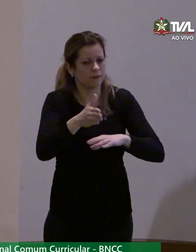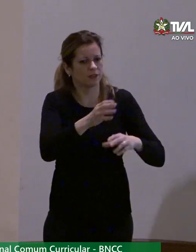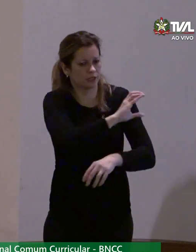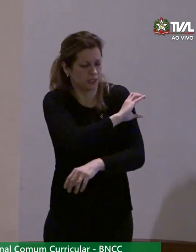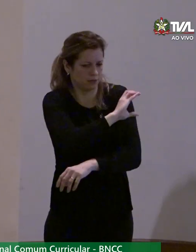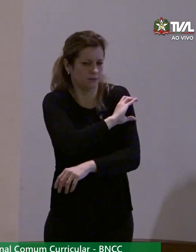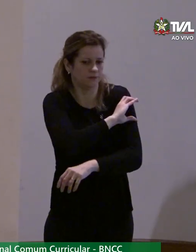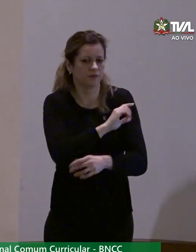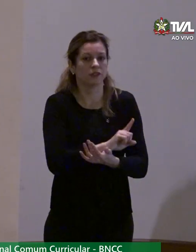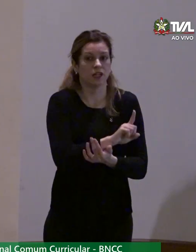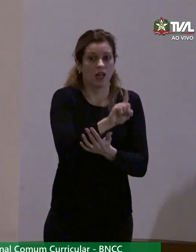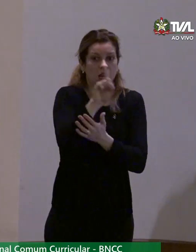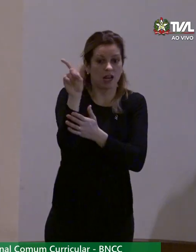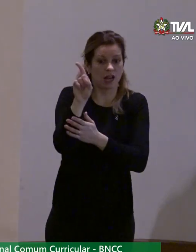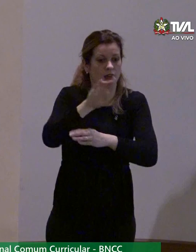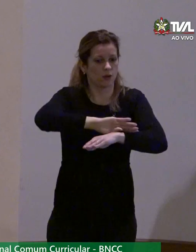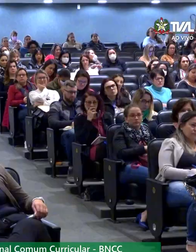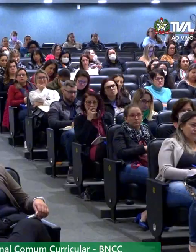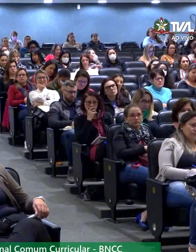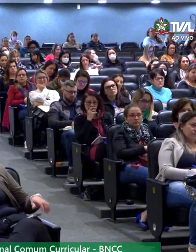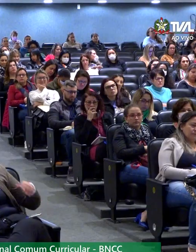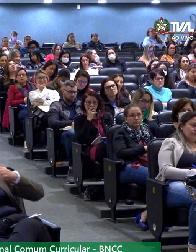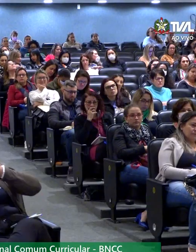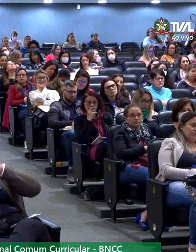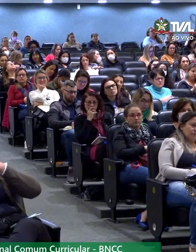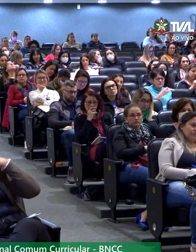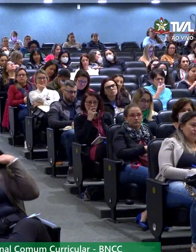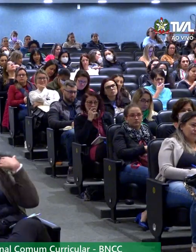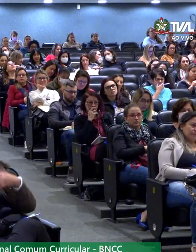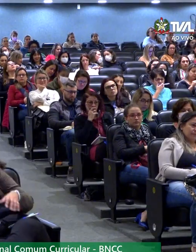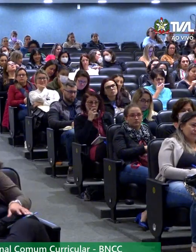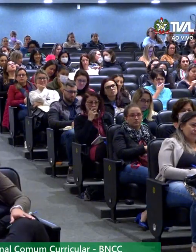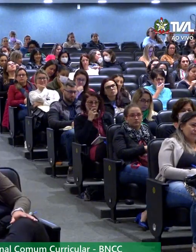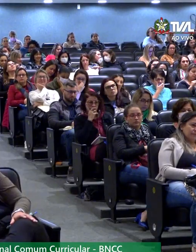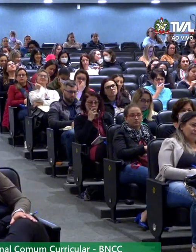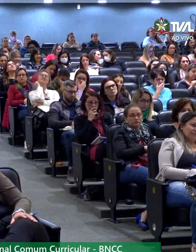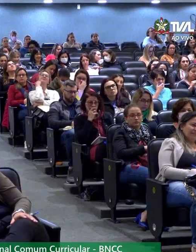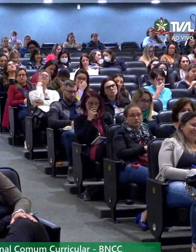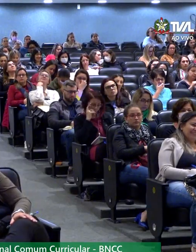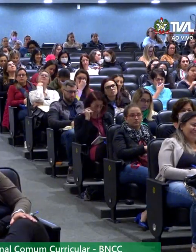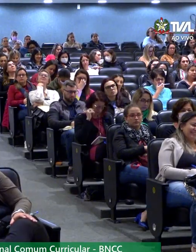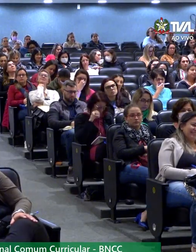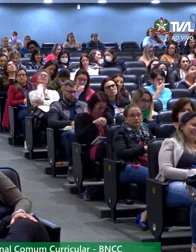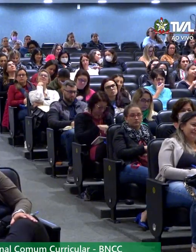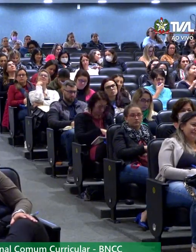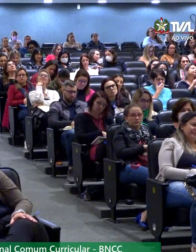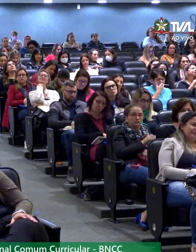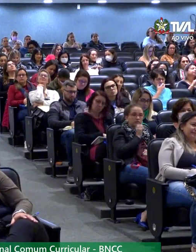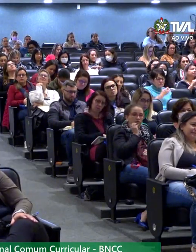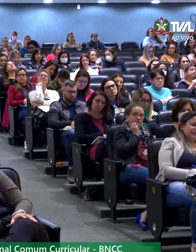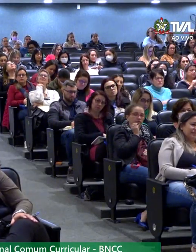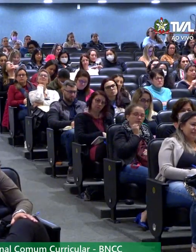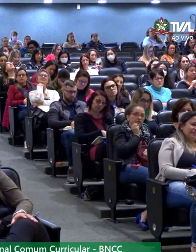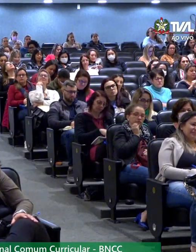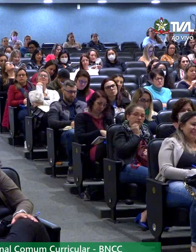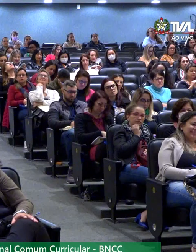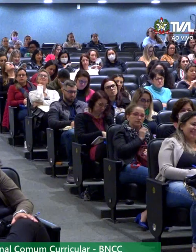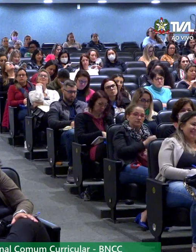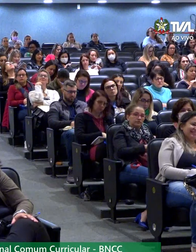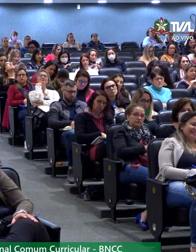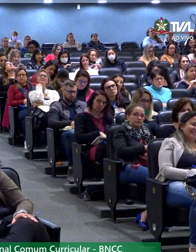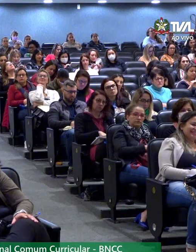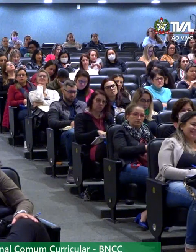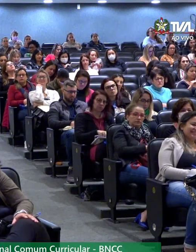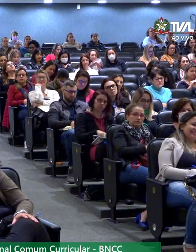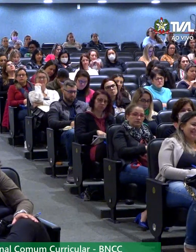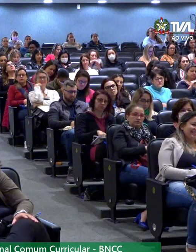exemplo Morro das Pedras e o nosso bidi2 que tivemos a aprovação no ministério da economia a nós